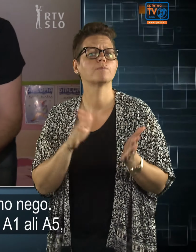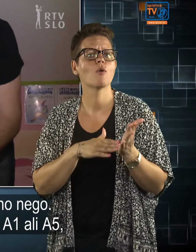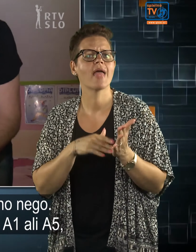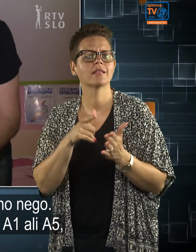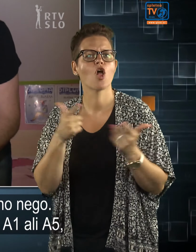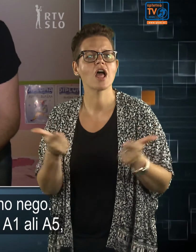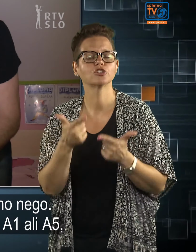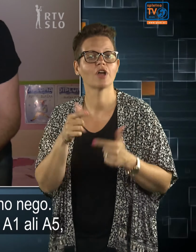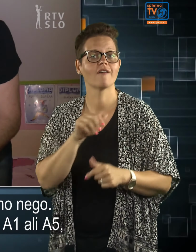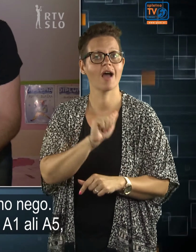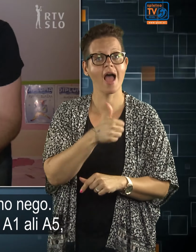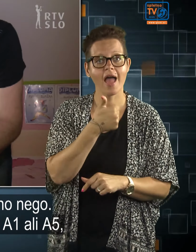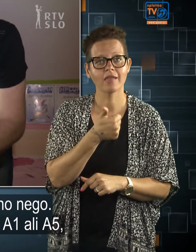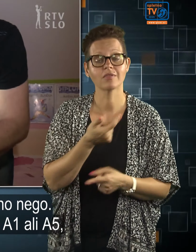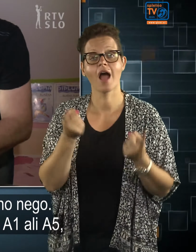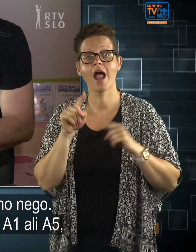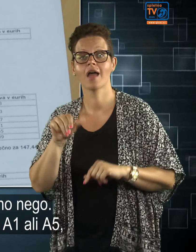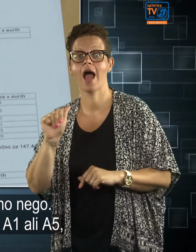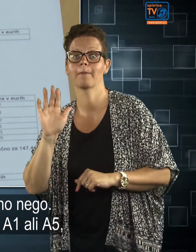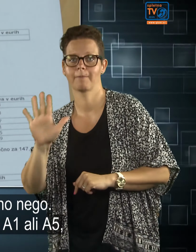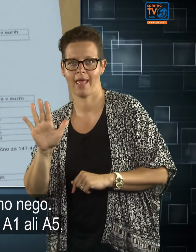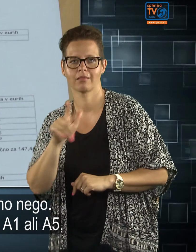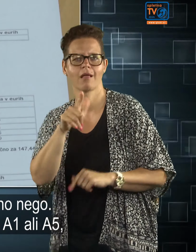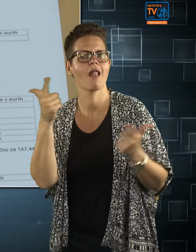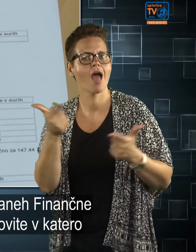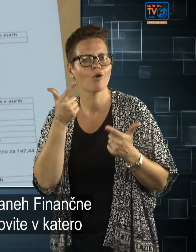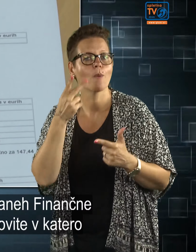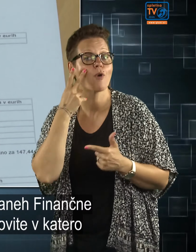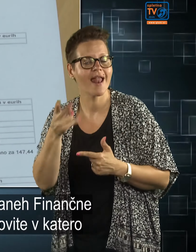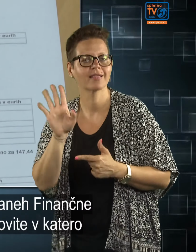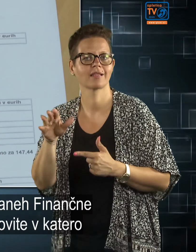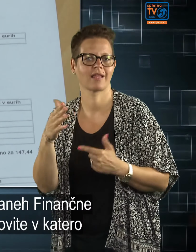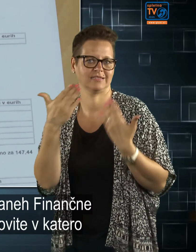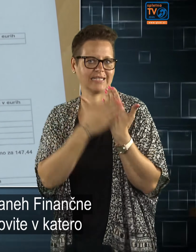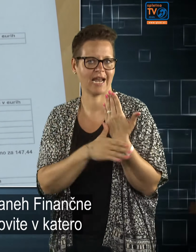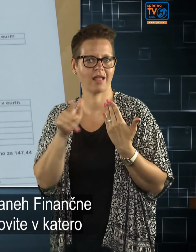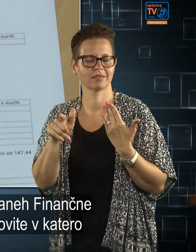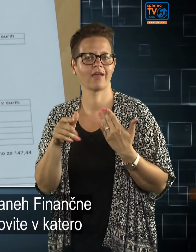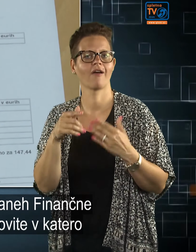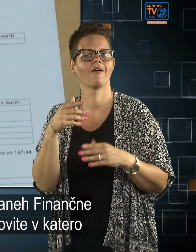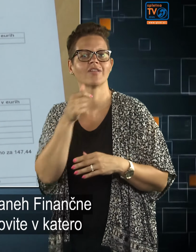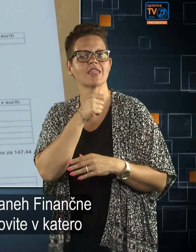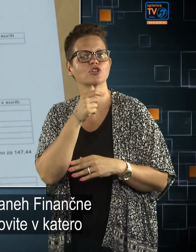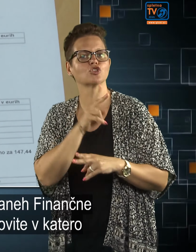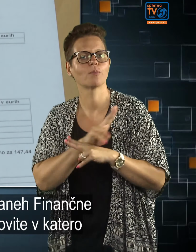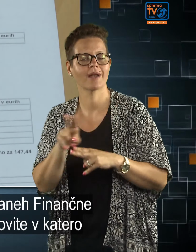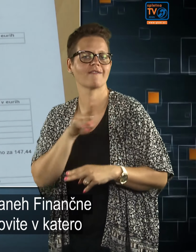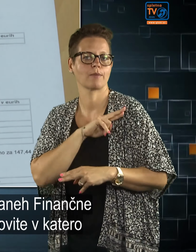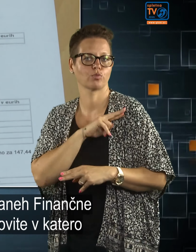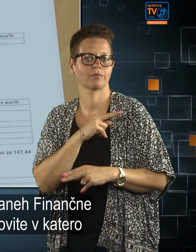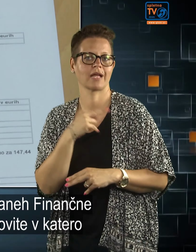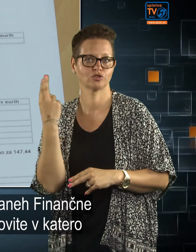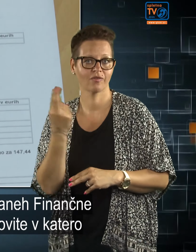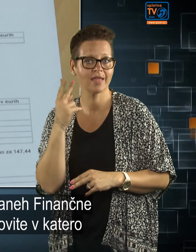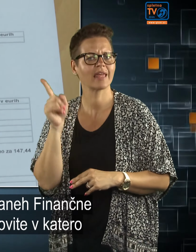pomeni olajšava A1 ali A5, si lahko pogledate na straneh Finančne uprave Republike Slovenije in